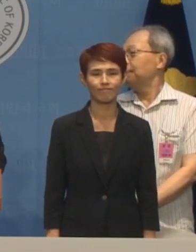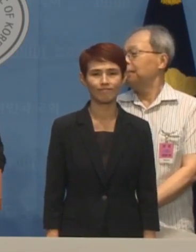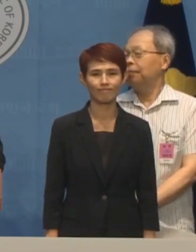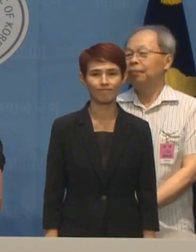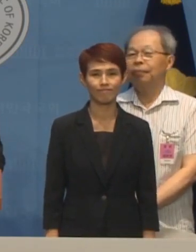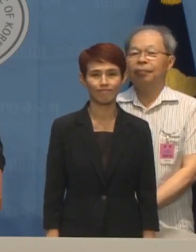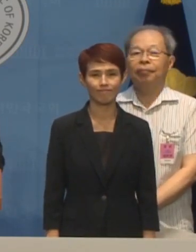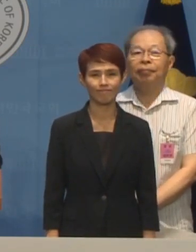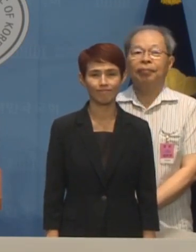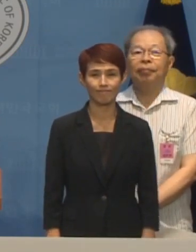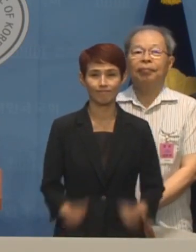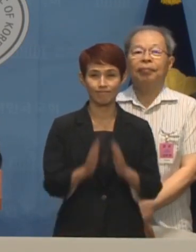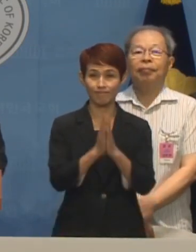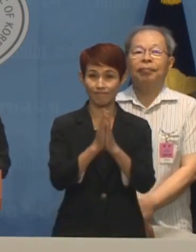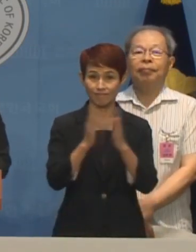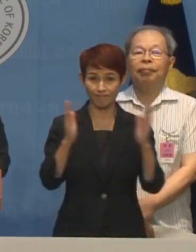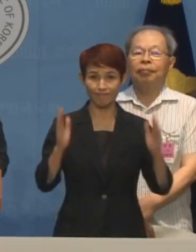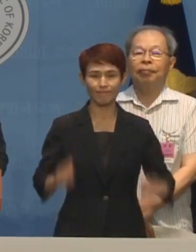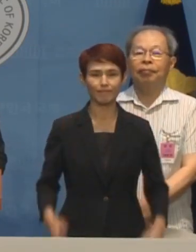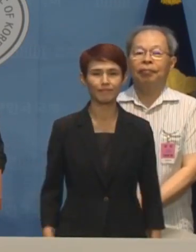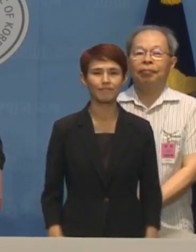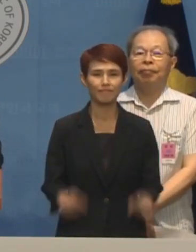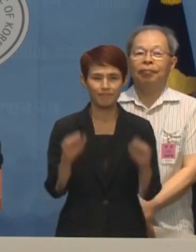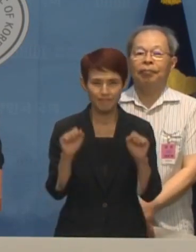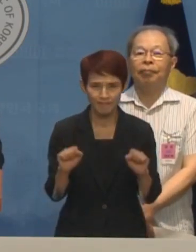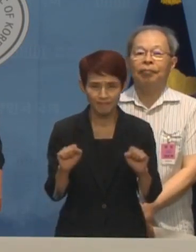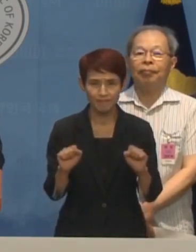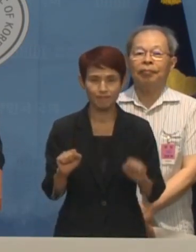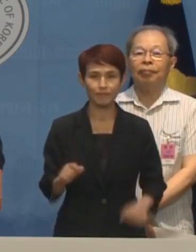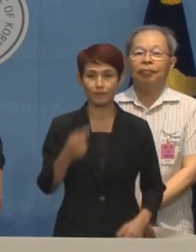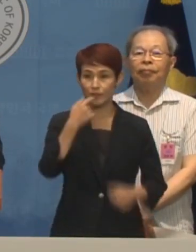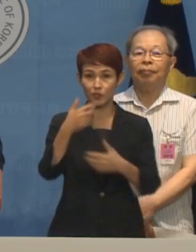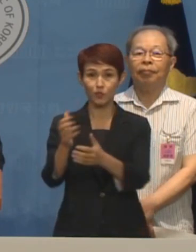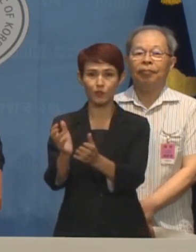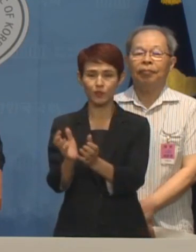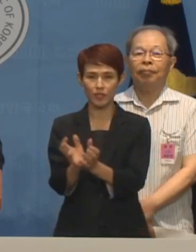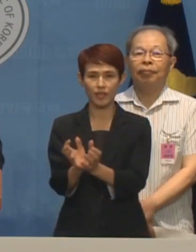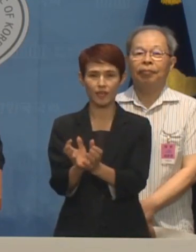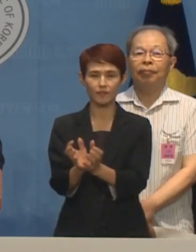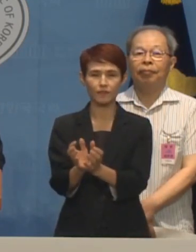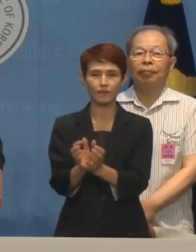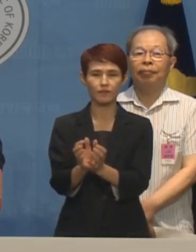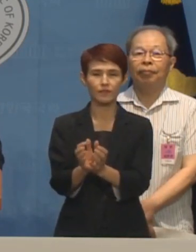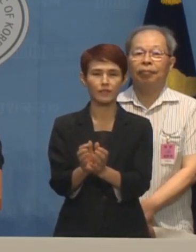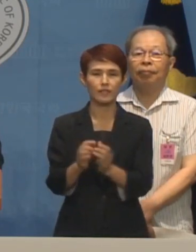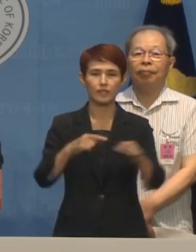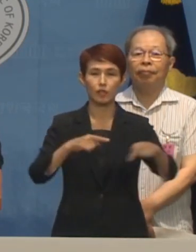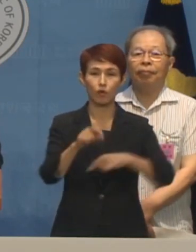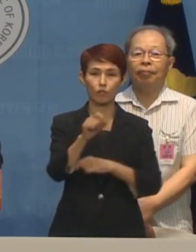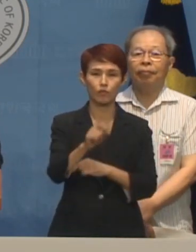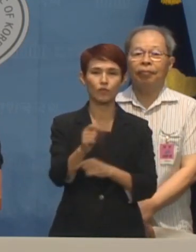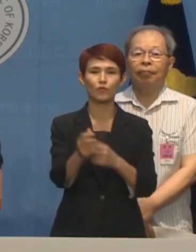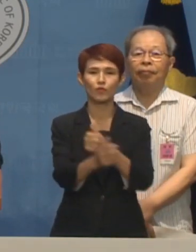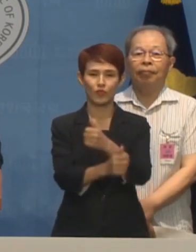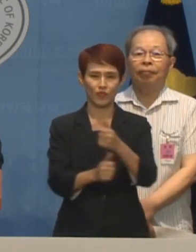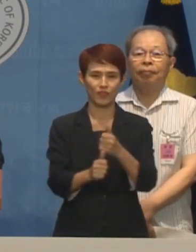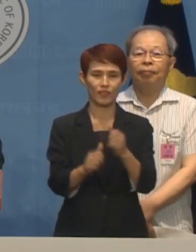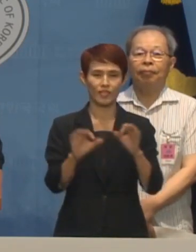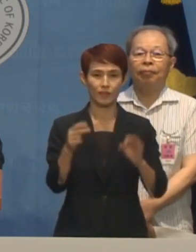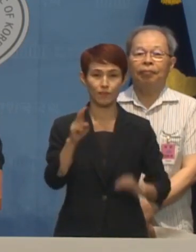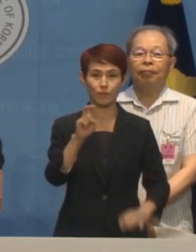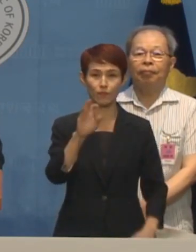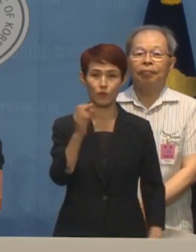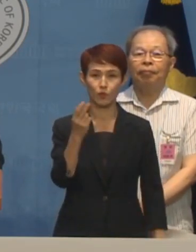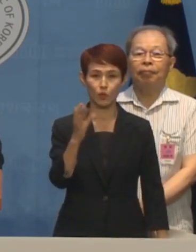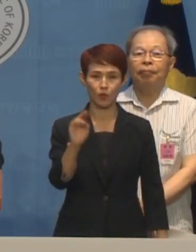네, 시작하도록 하겠습니다. 안녕하십니까. 더불어민주당 국회 정무위원회 위원 김용만입니다.